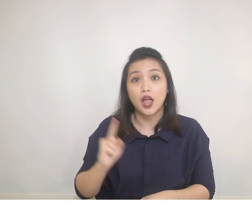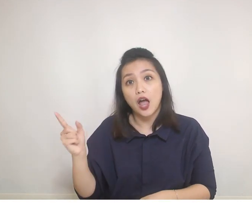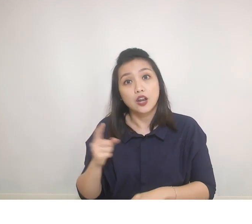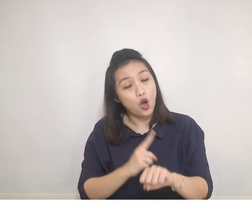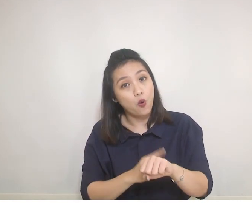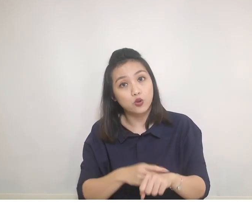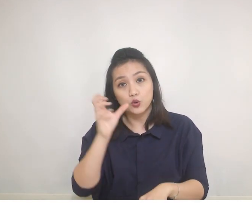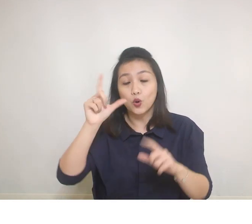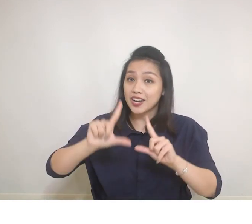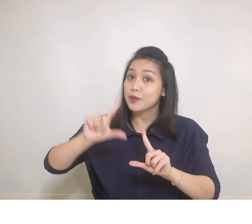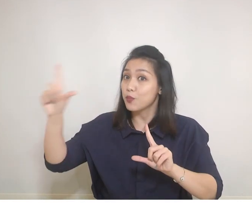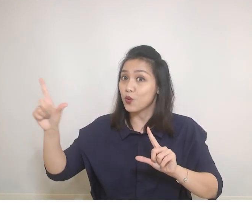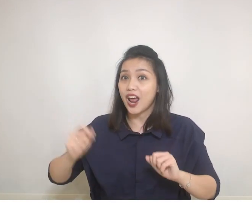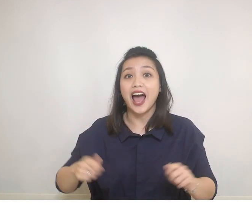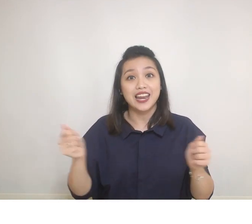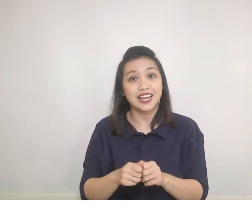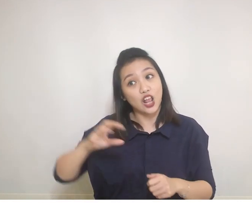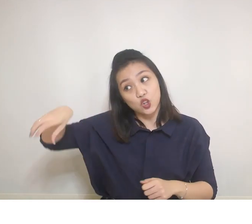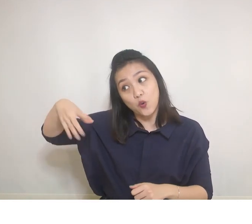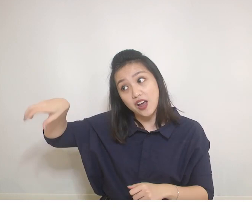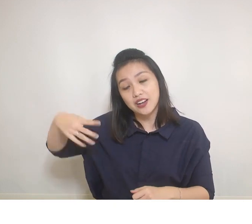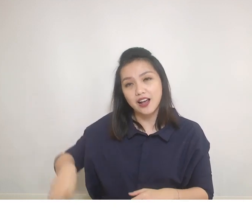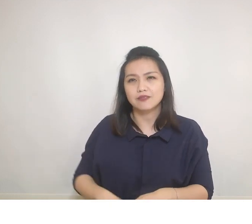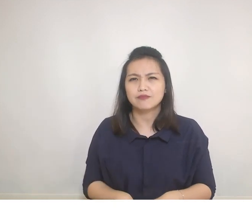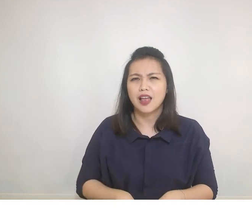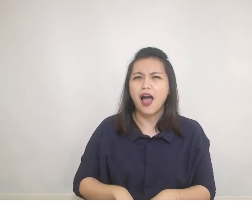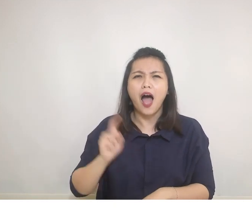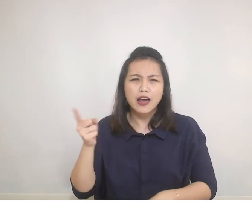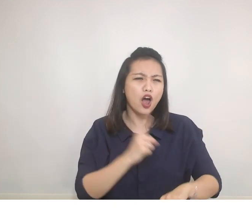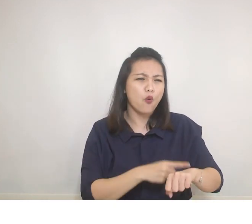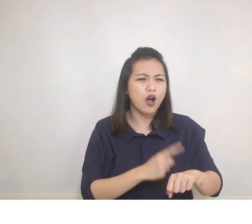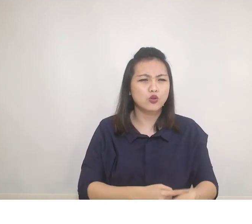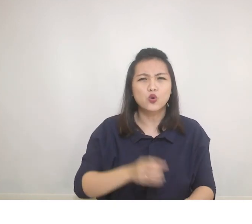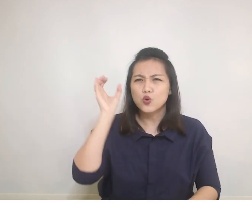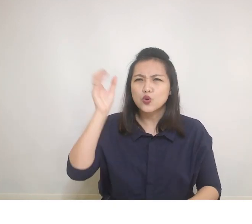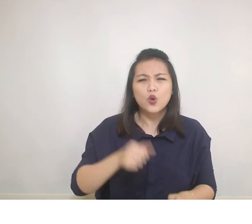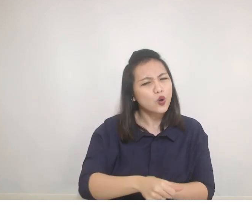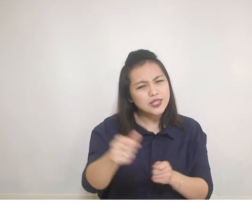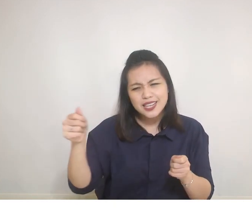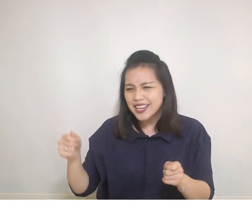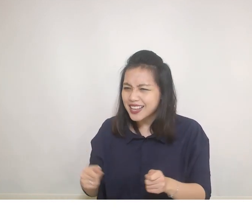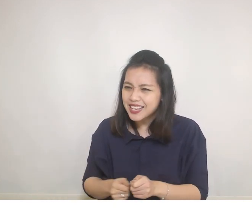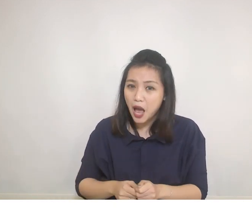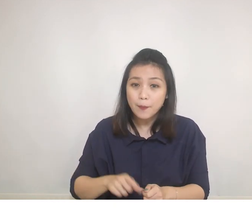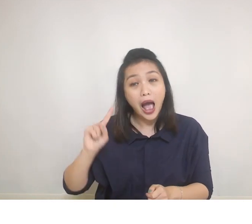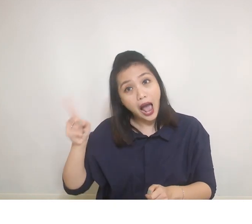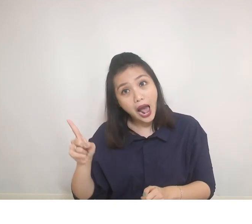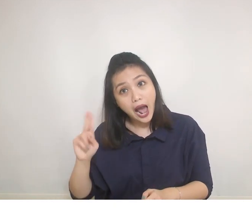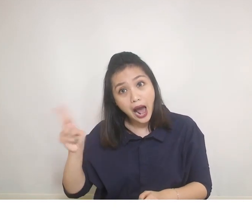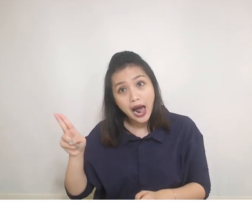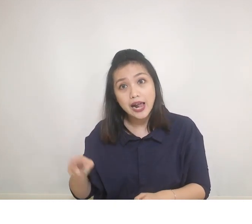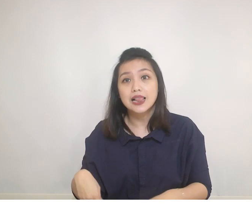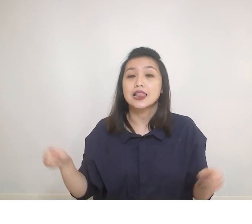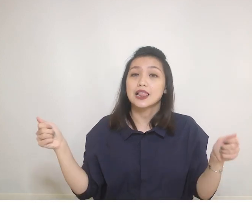Bisa, ya. Berarti mesti nyari di sesi yang lainnya nih pertanyaan yang nunggu. Oke, sebelum kita mengakhiri sesi topical discussion hari ini,